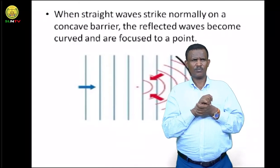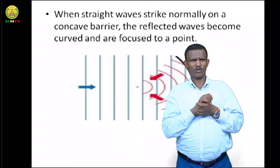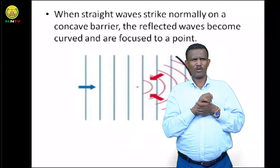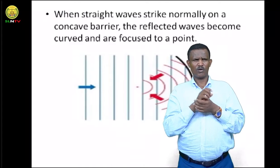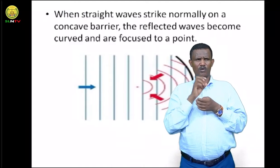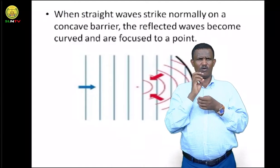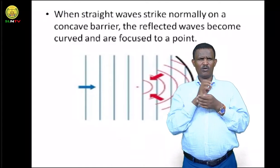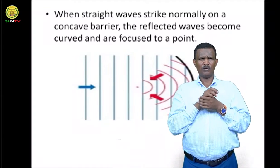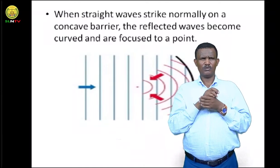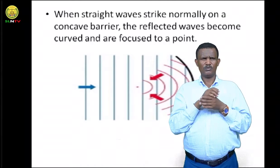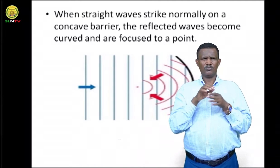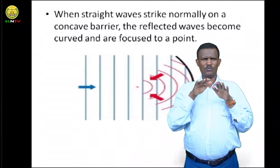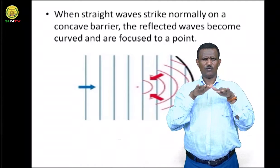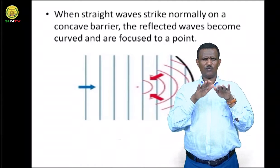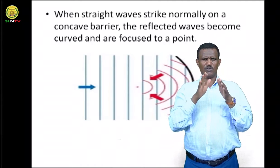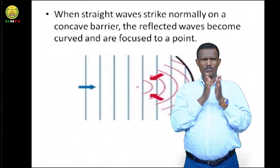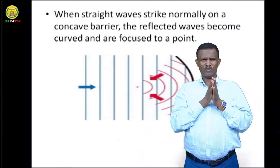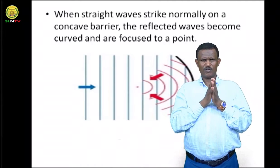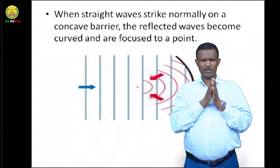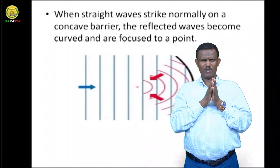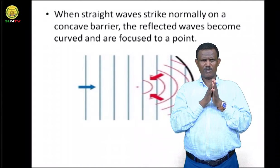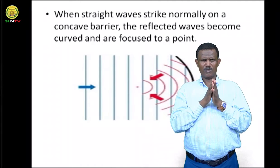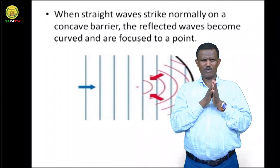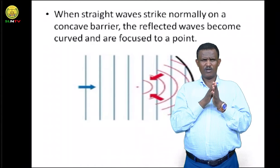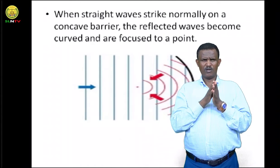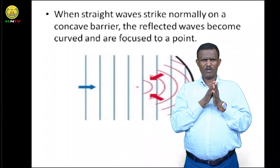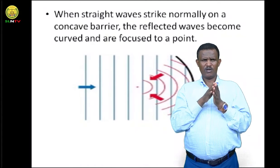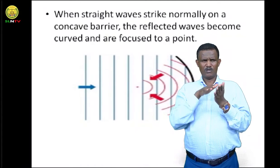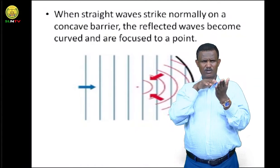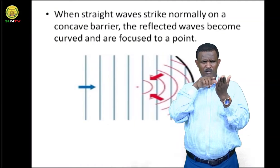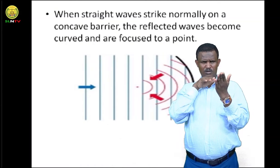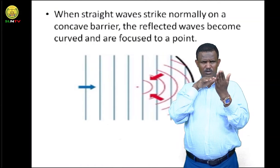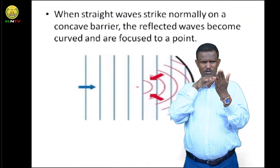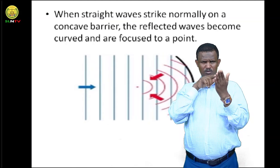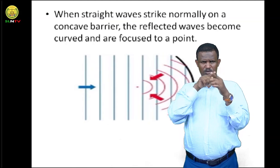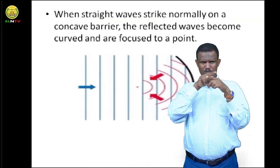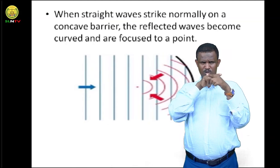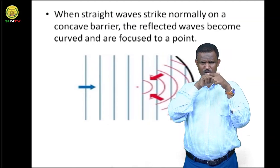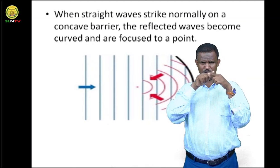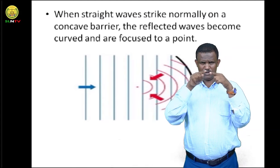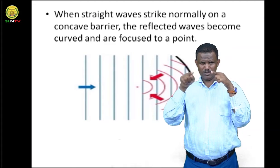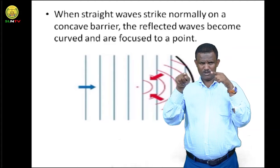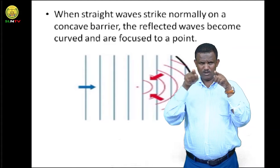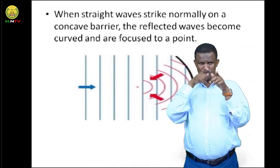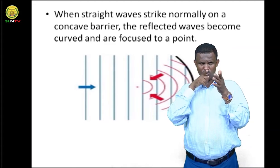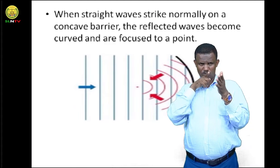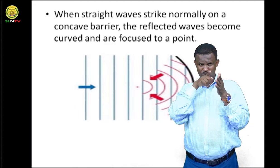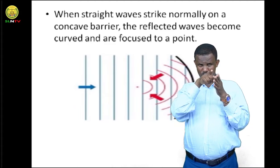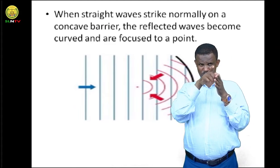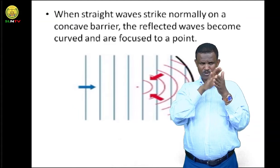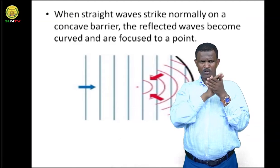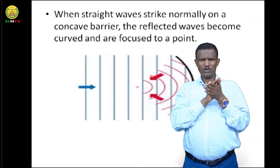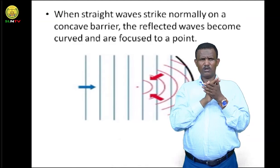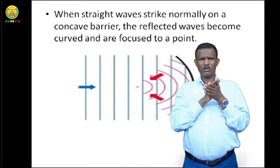leenahay wave-ku haddii iyada oo plane ah ama street ah ay ku dhacdo meel concave ah concave